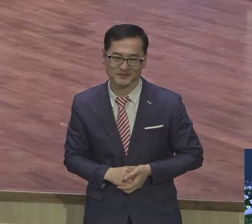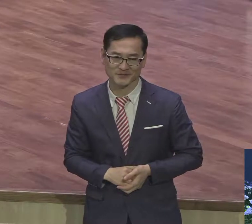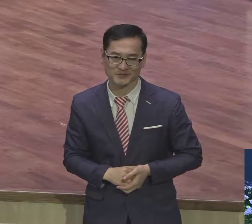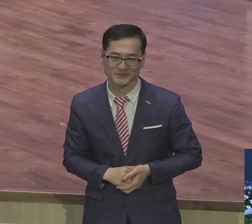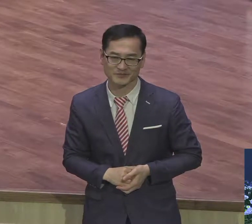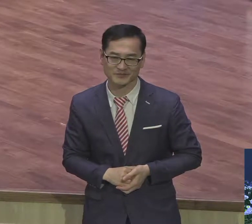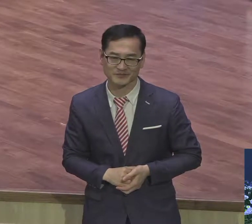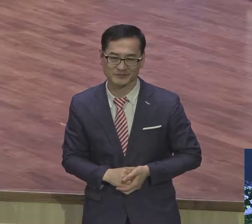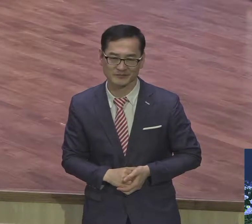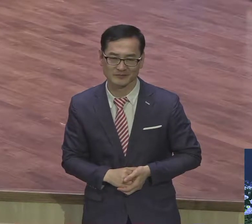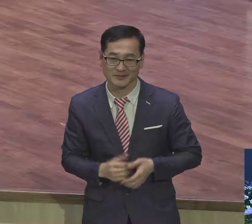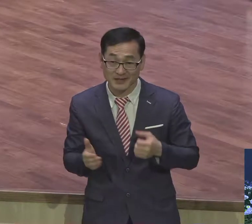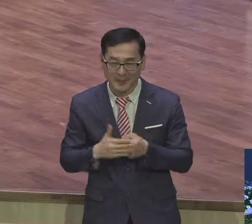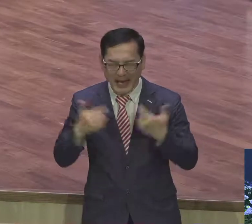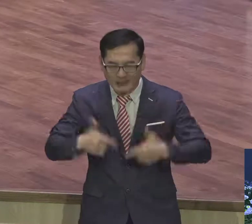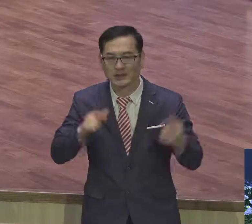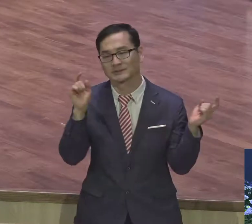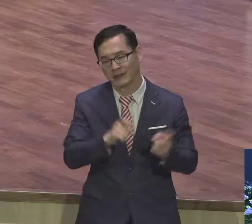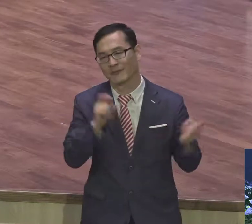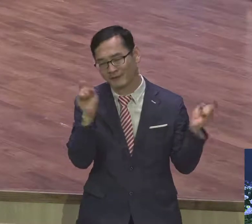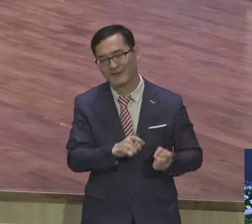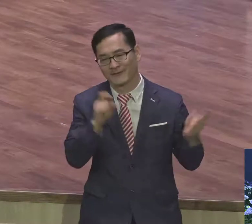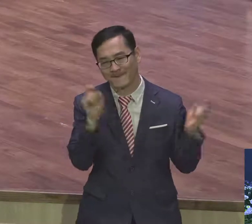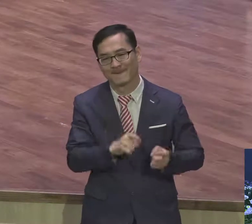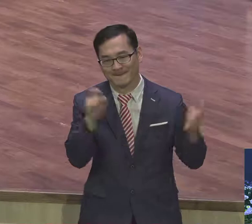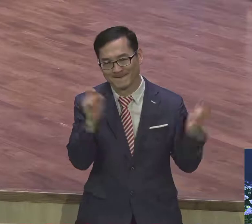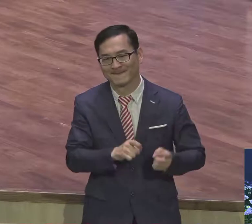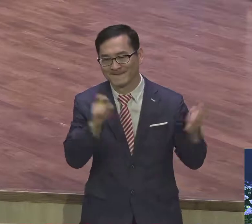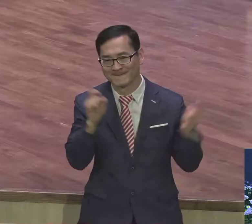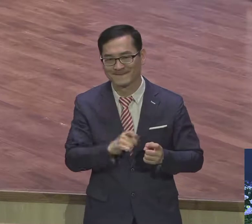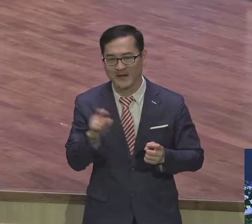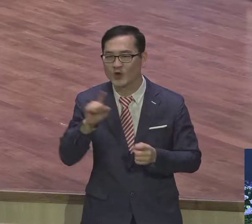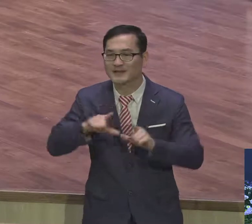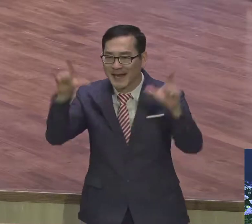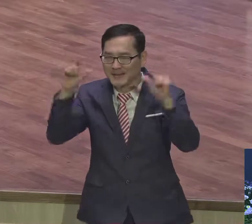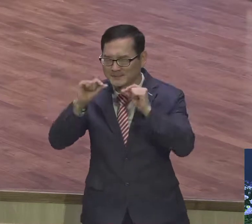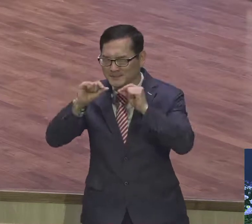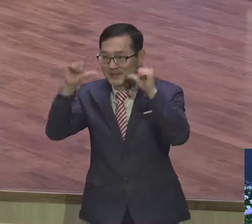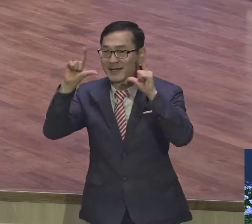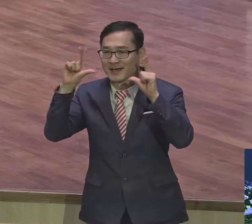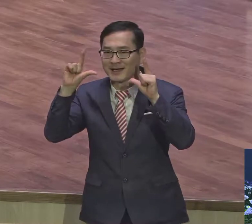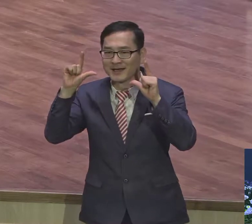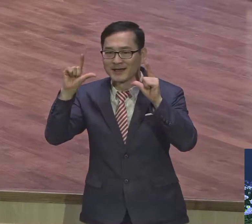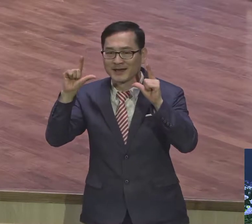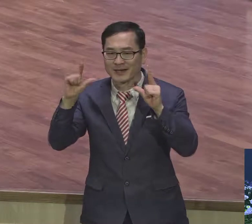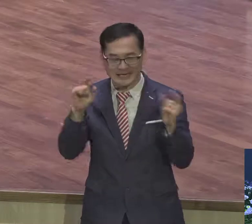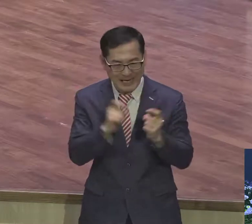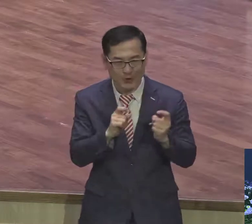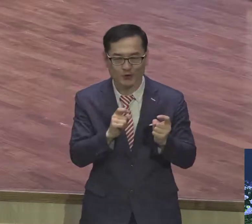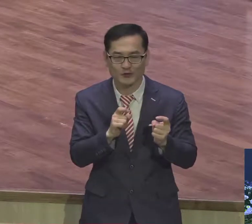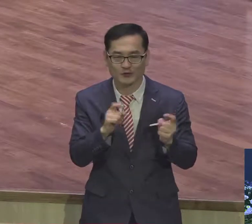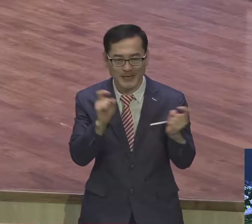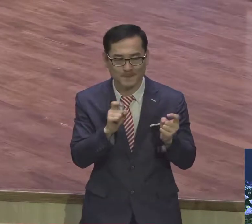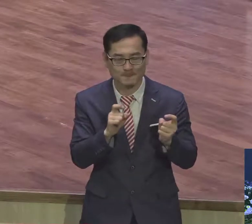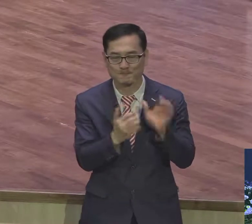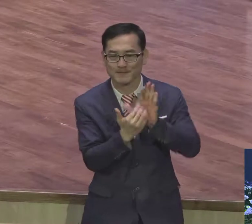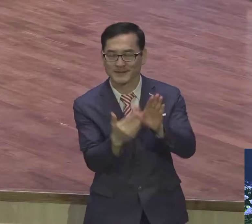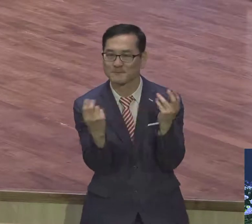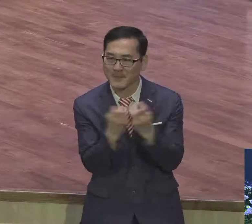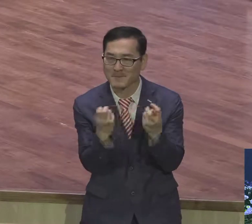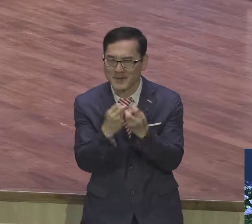그러니까 늘 싸웠습니다 깨달았으면 어느 날 안 사는 방법 안 사는 방법